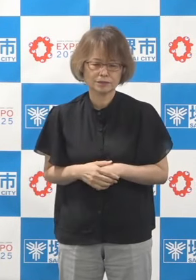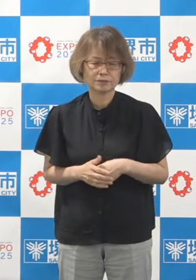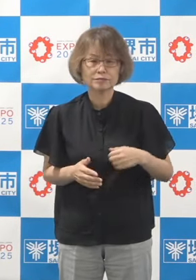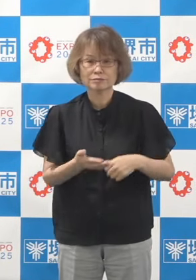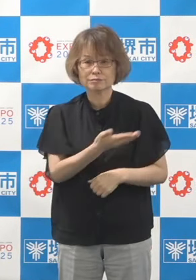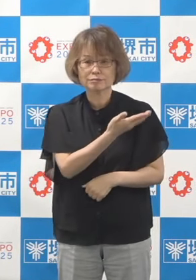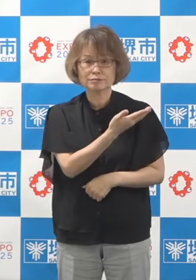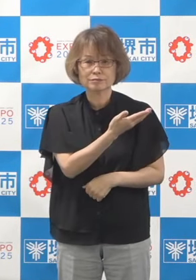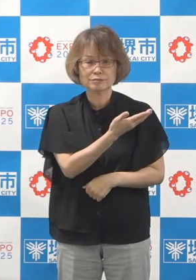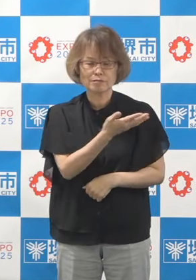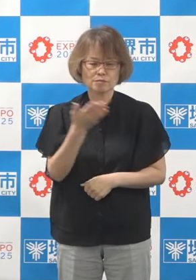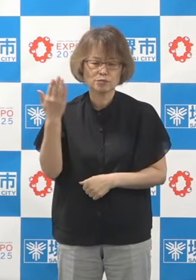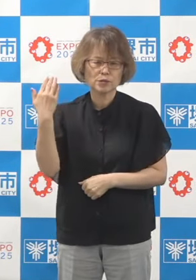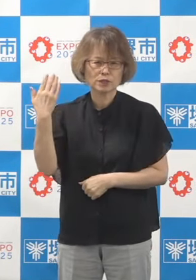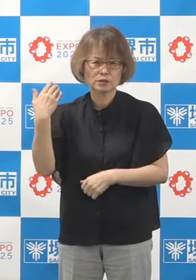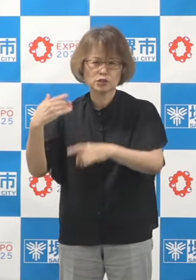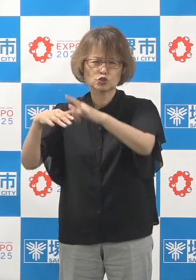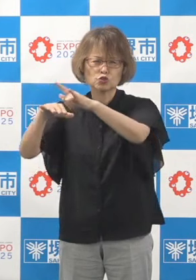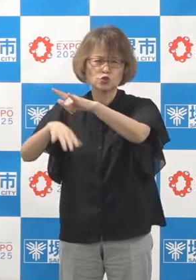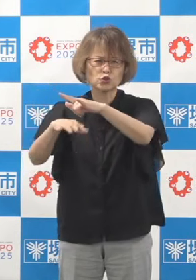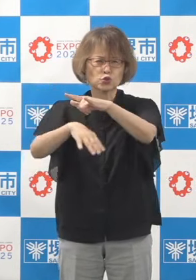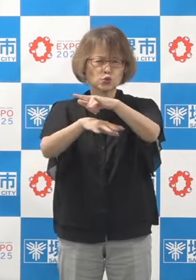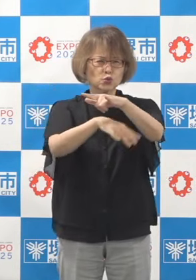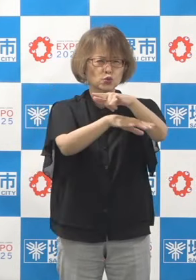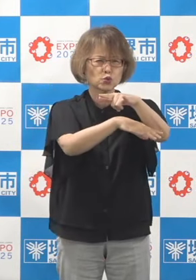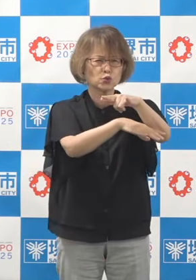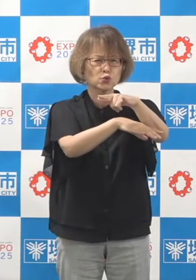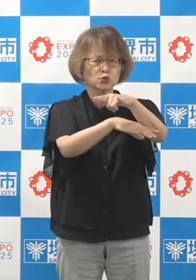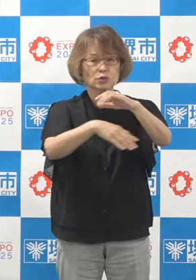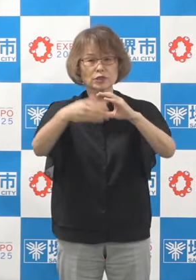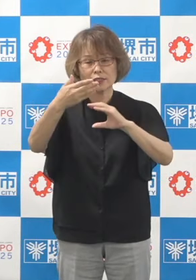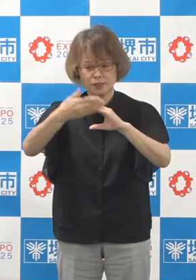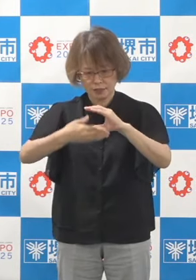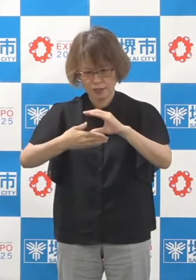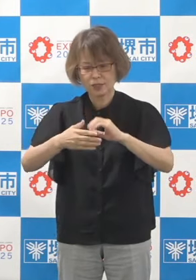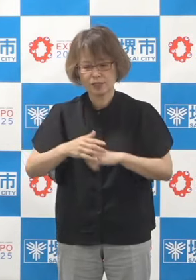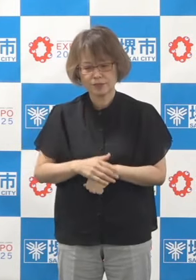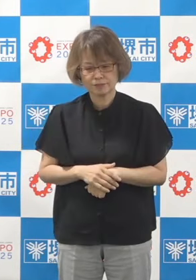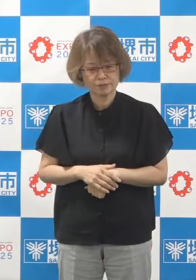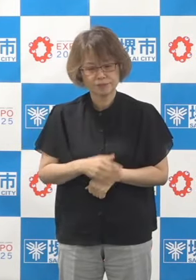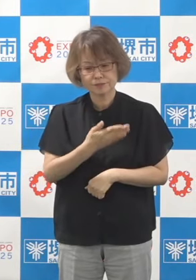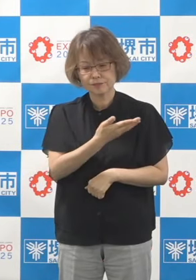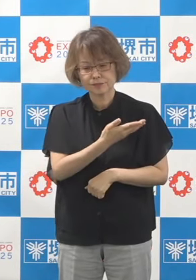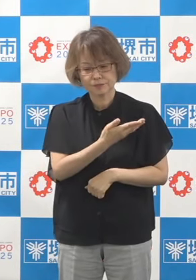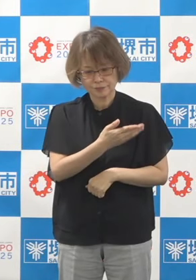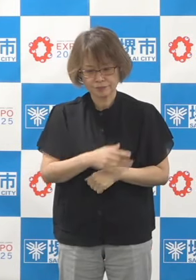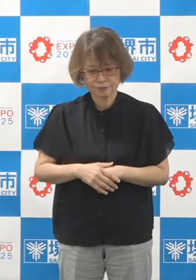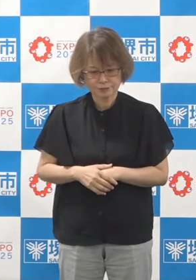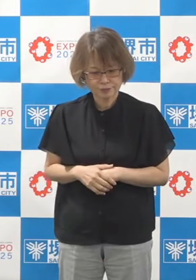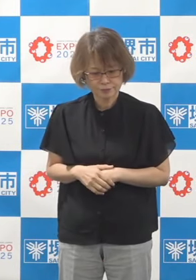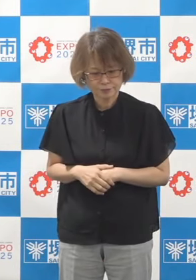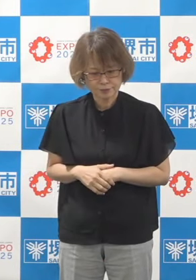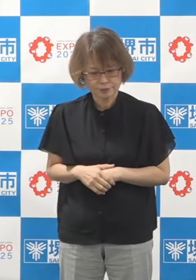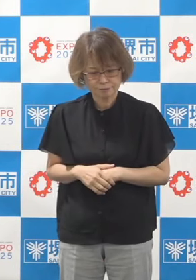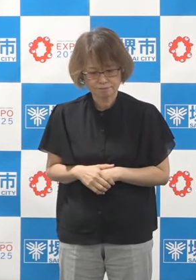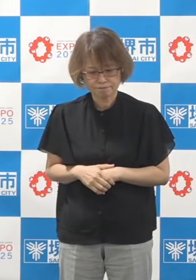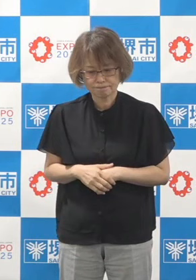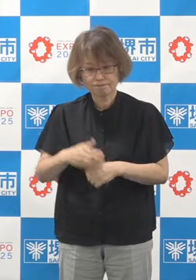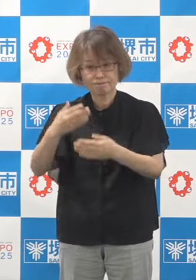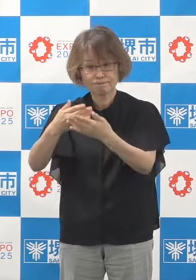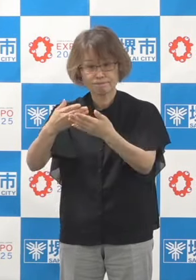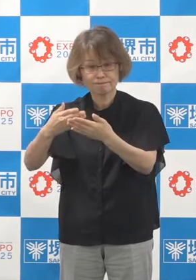当時の空襲の写真でありましたり、こちらは図ですので描かれ